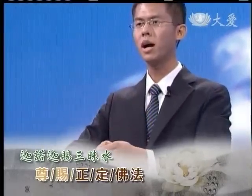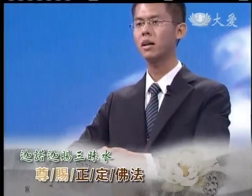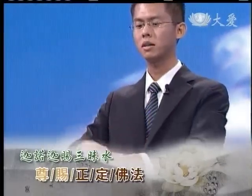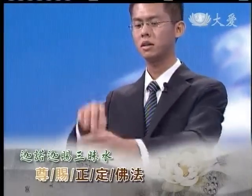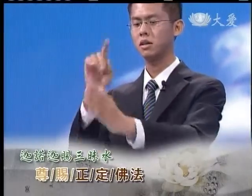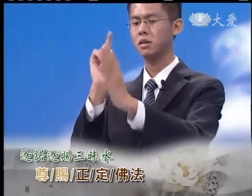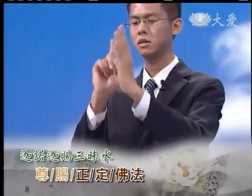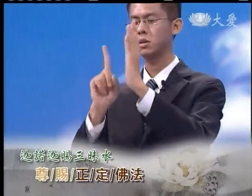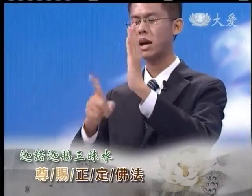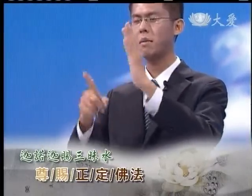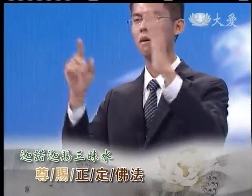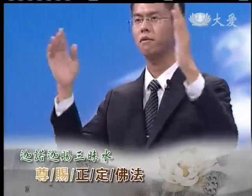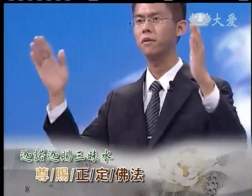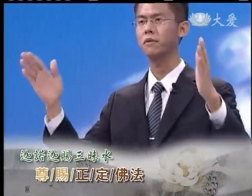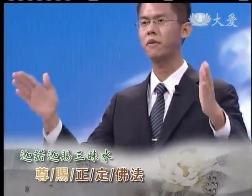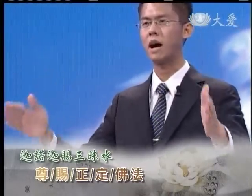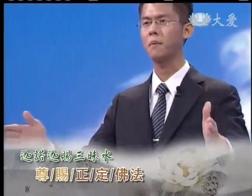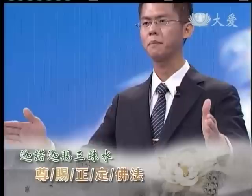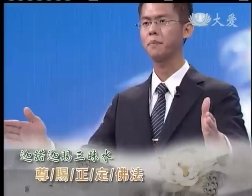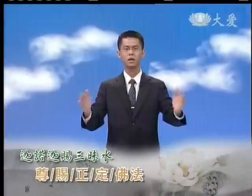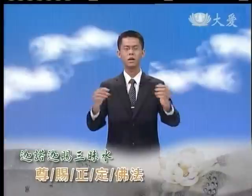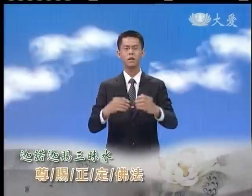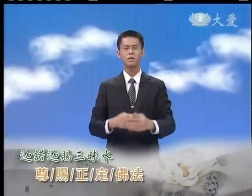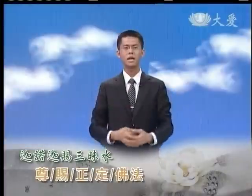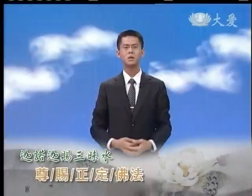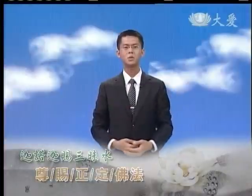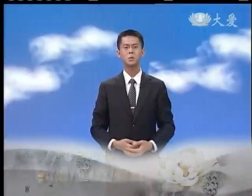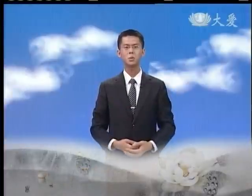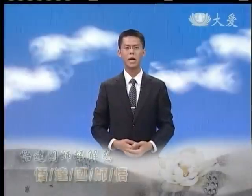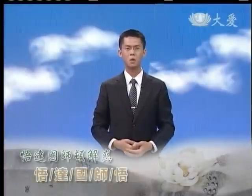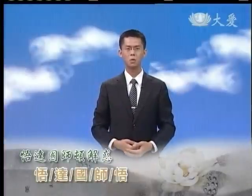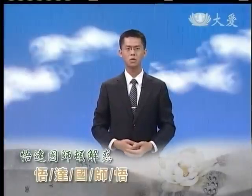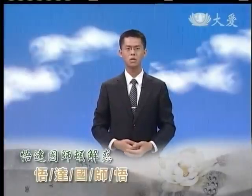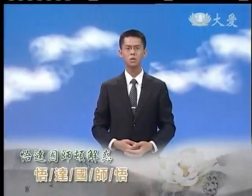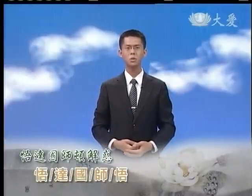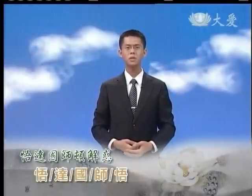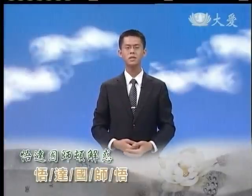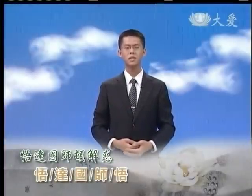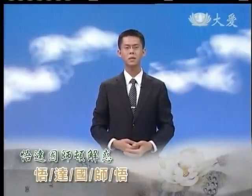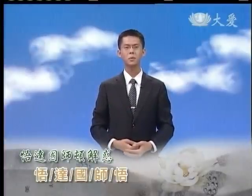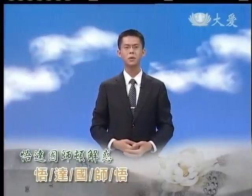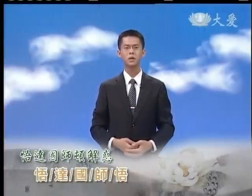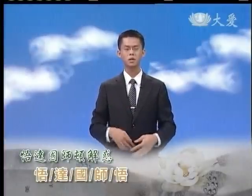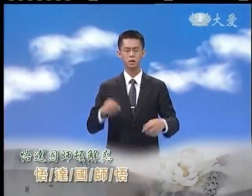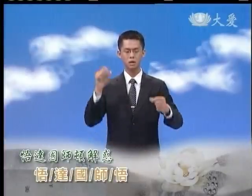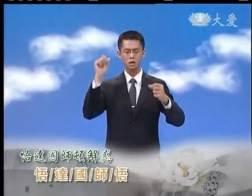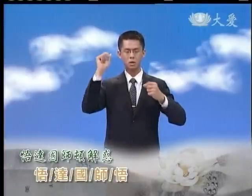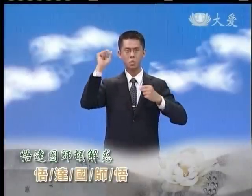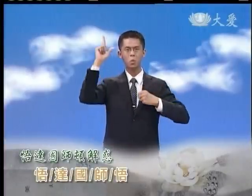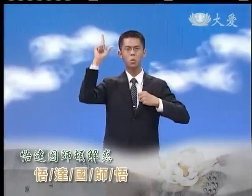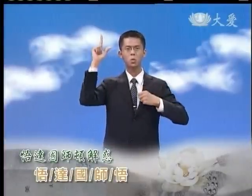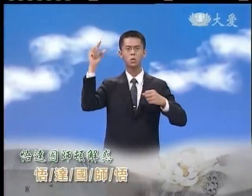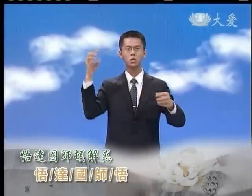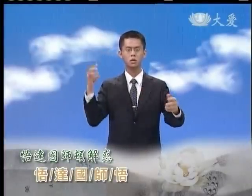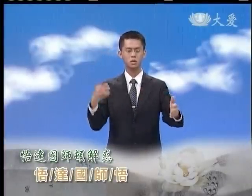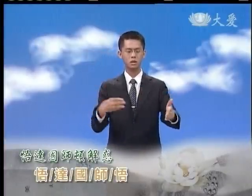话就代表佛法。下一句，悟达国师顿解惑，悟。